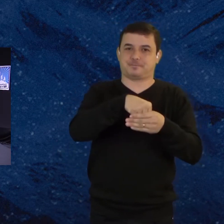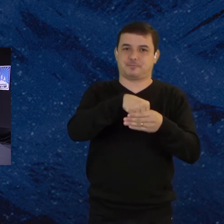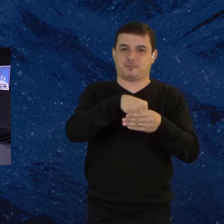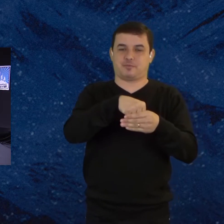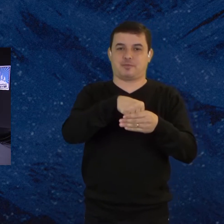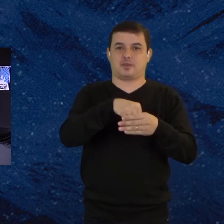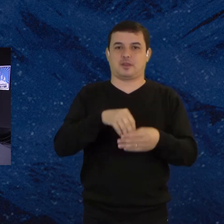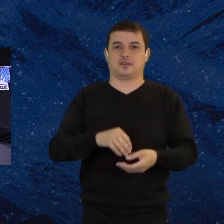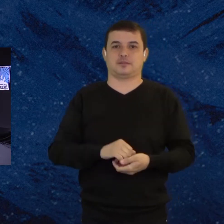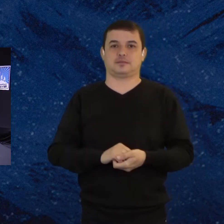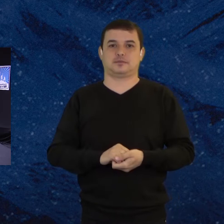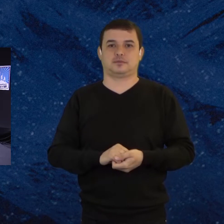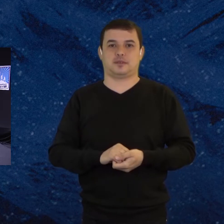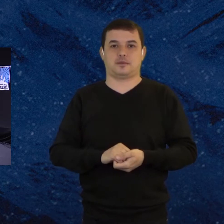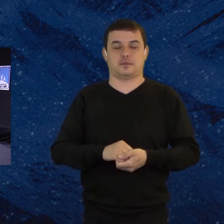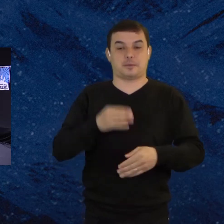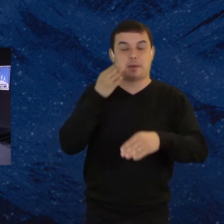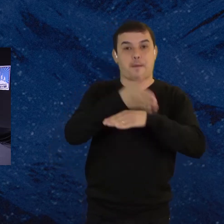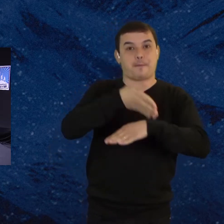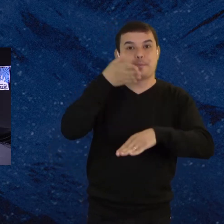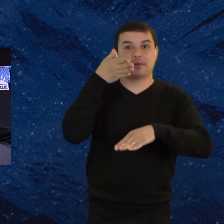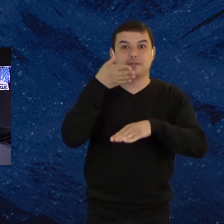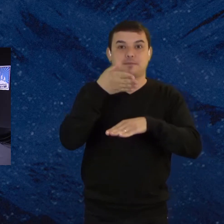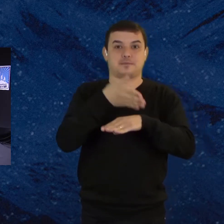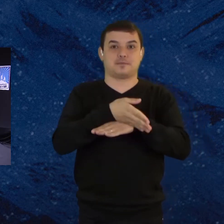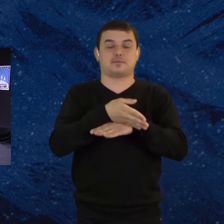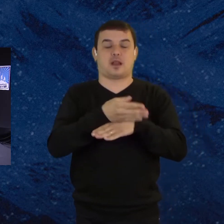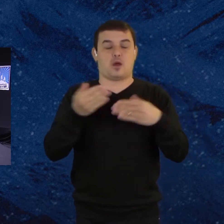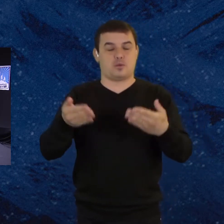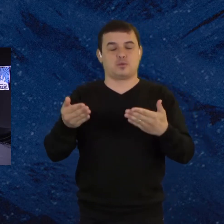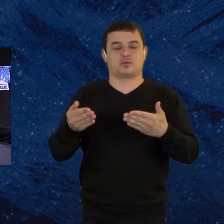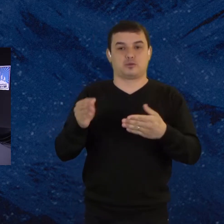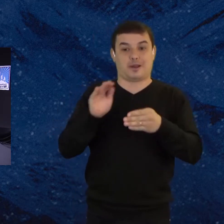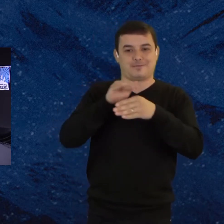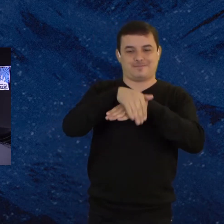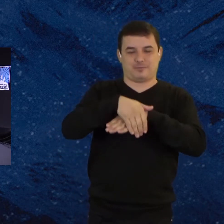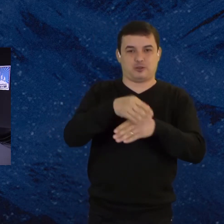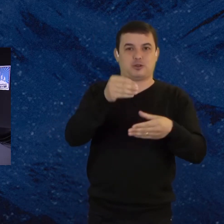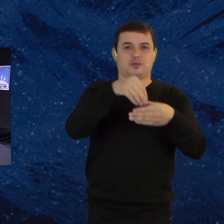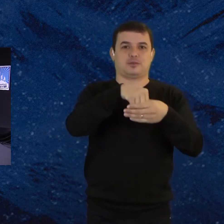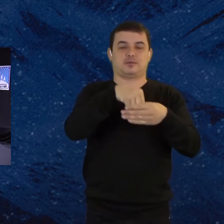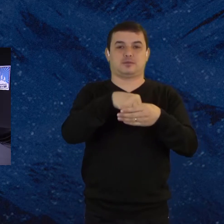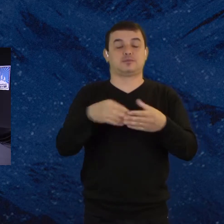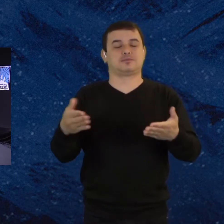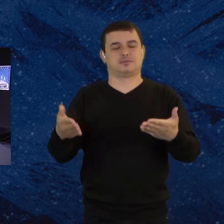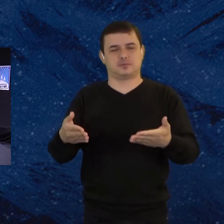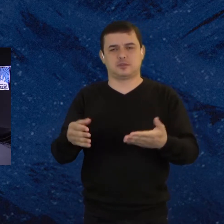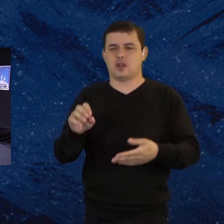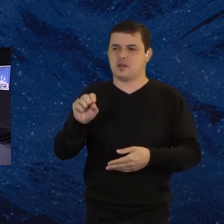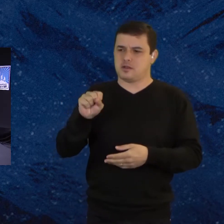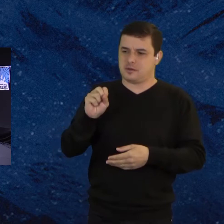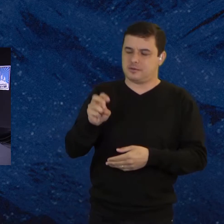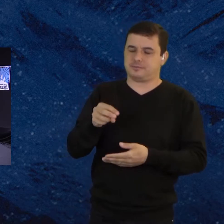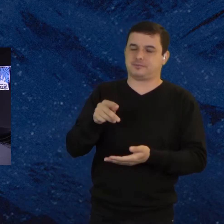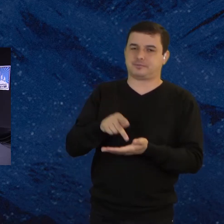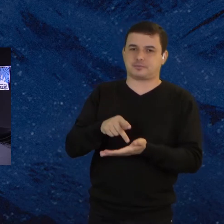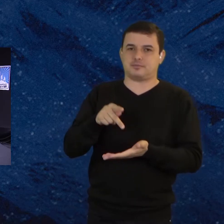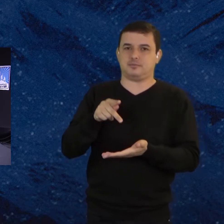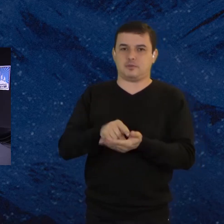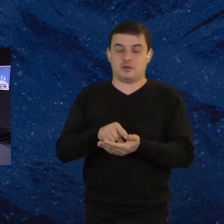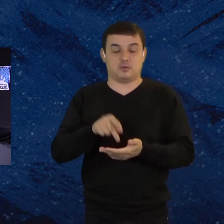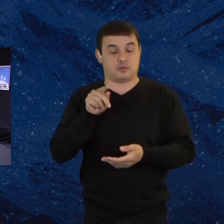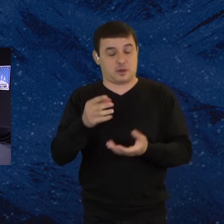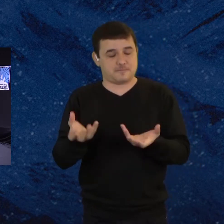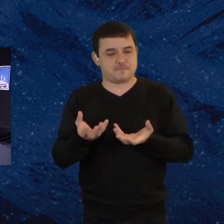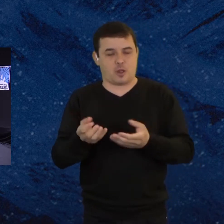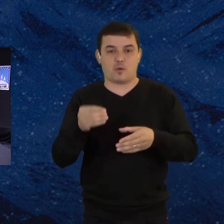deixar de participar dessa bênção nessa noite. Isso mesmo, se você quiser ofertar, tem o